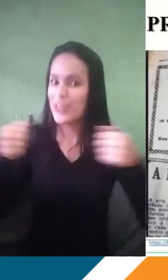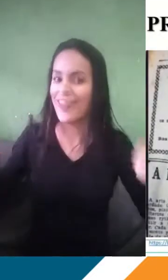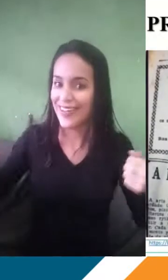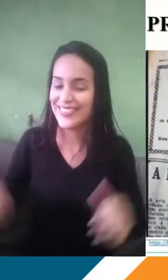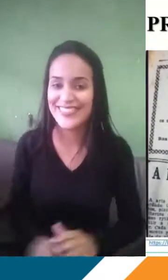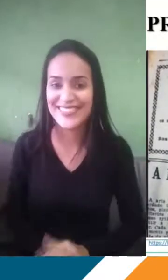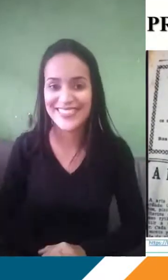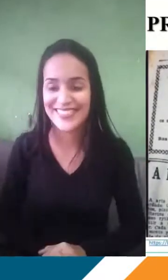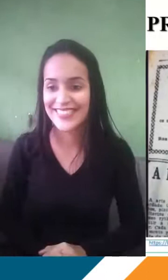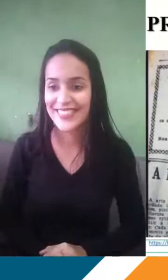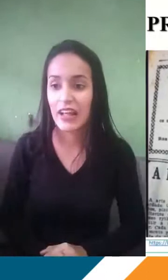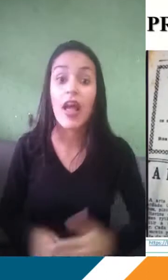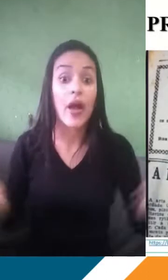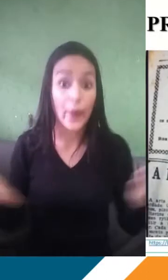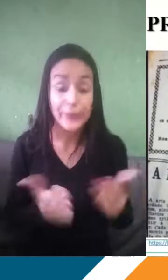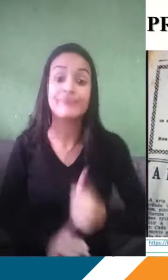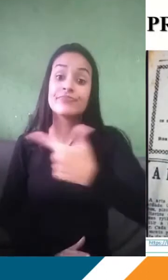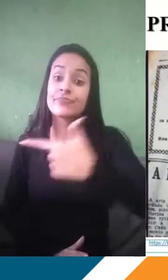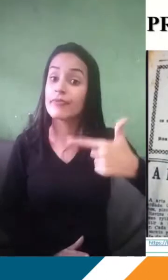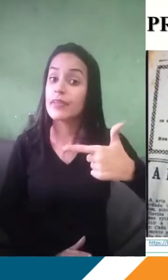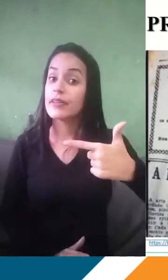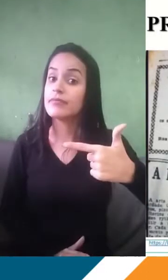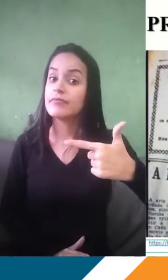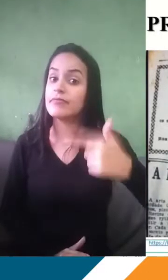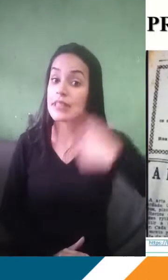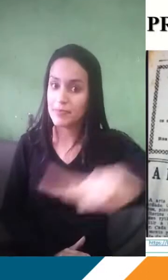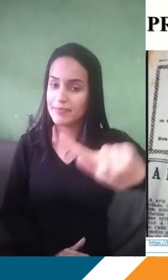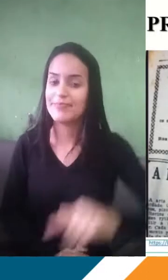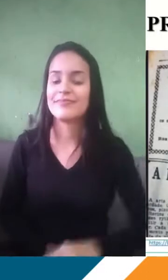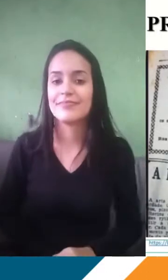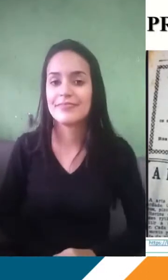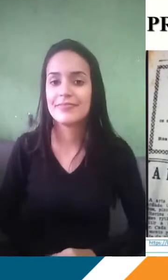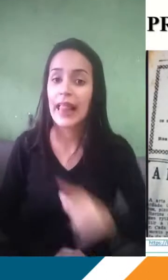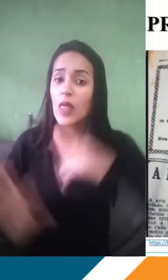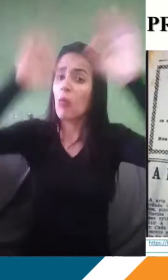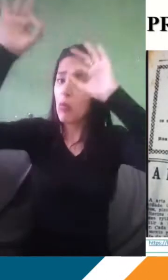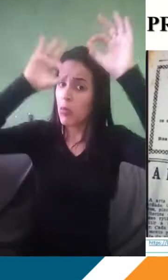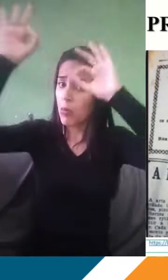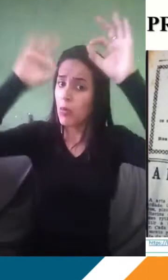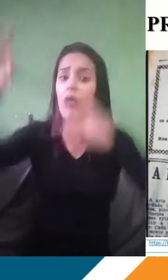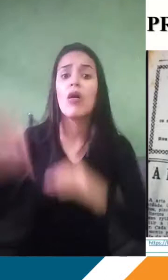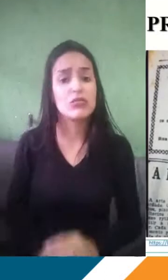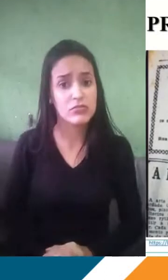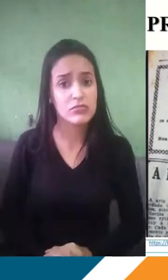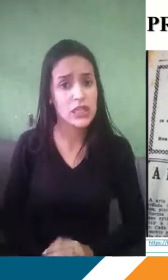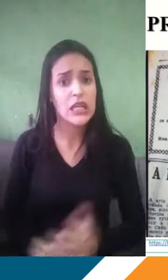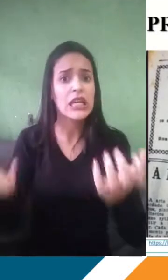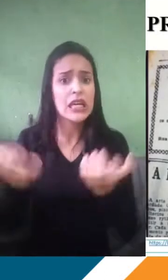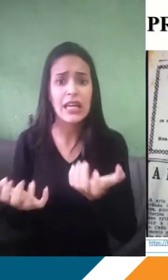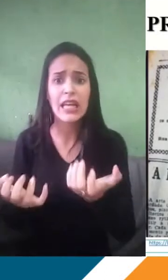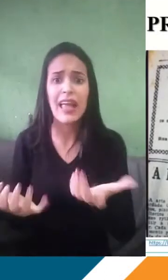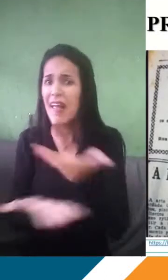A semana de 22 tinha alguns propósitos, como a ruptura com o academicismo, a ruptura com